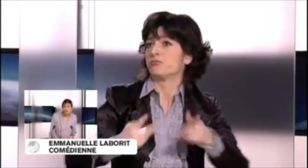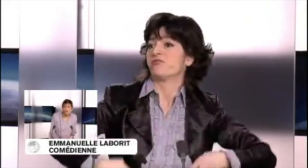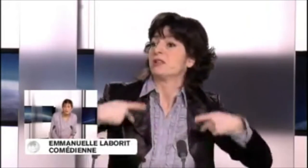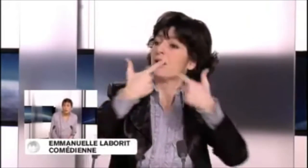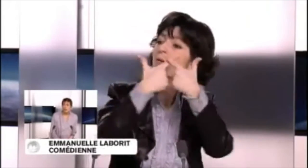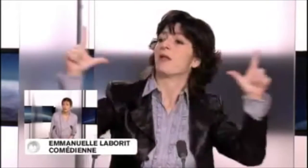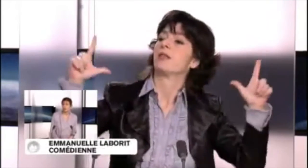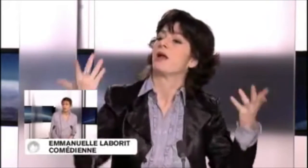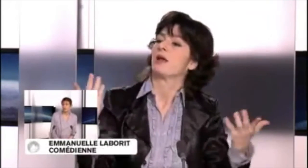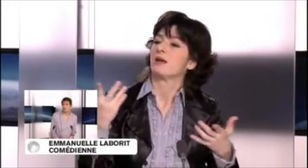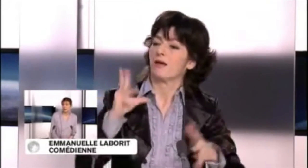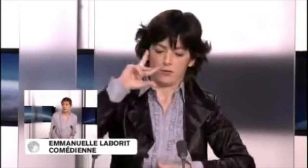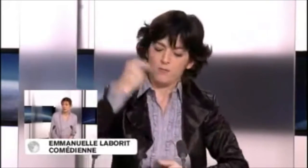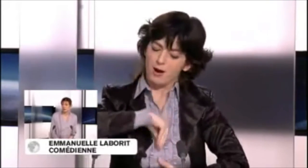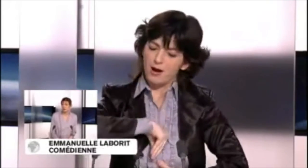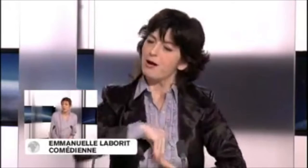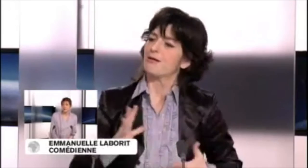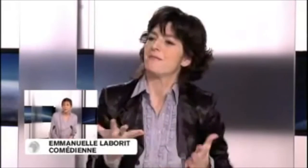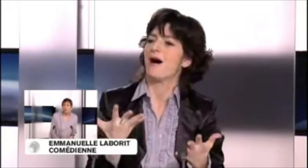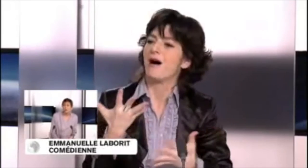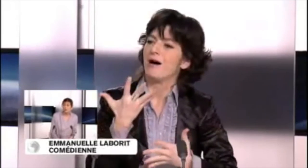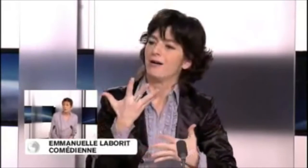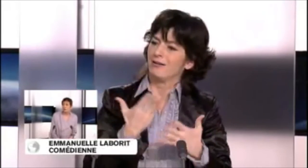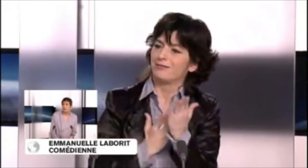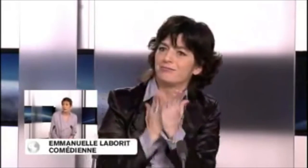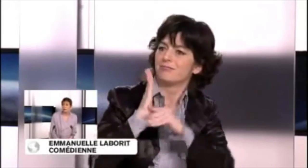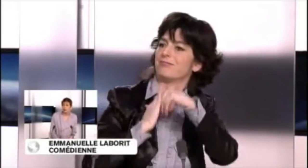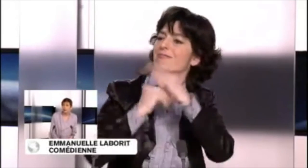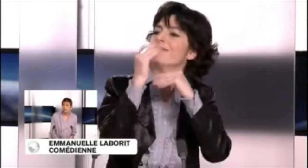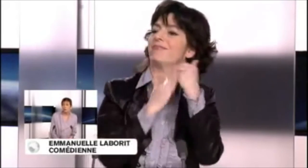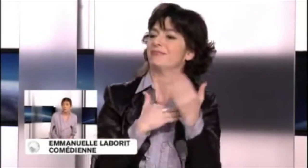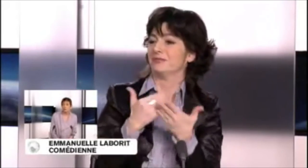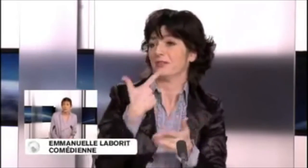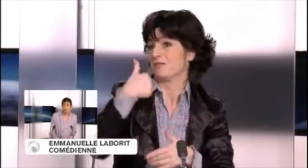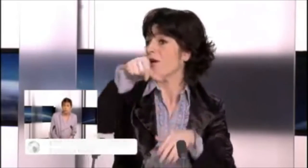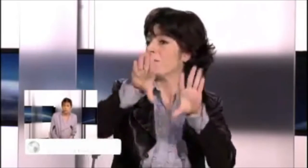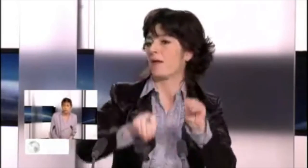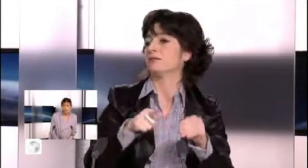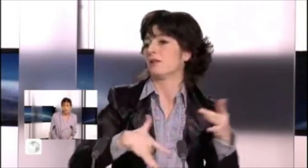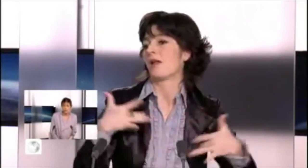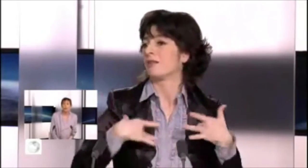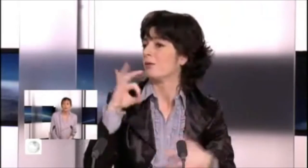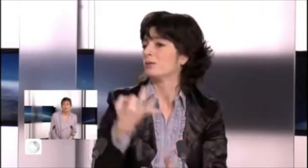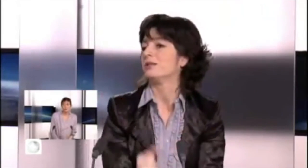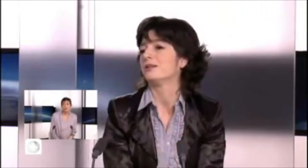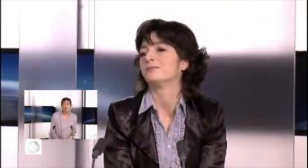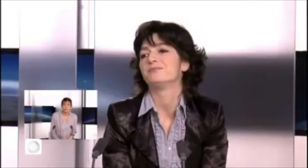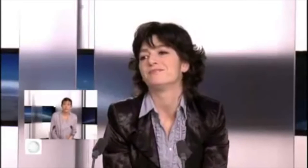société. C'est vrai que c'est humain, comment pouvoir être libre, comment pouvoir se construire en tant qu'individu. Effectivement, le théâtre est un